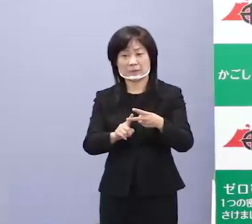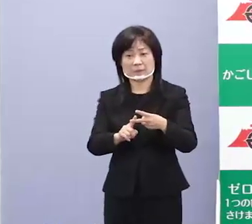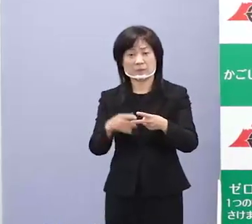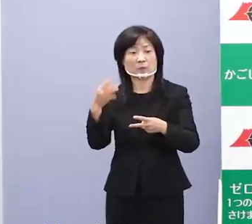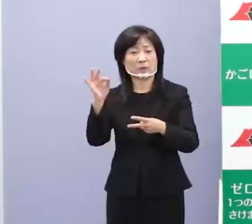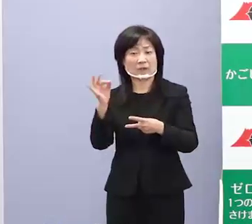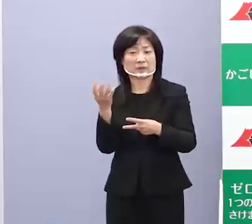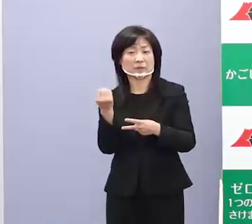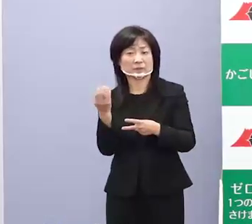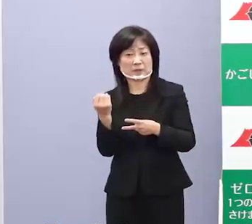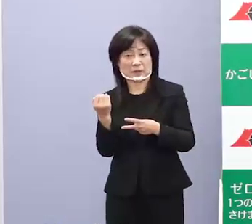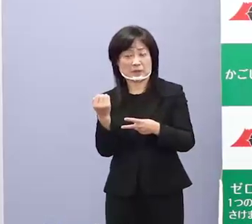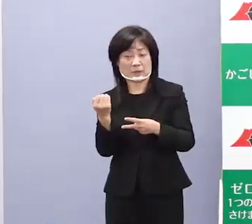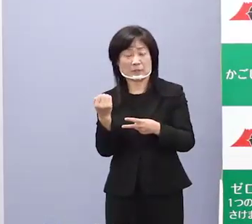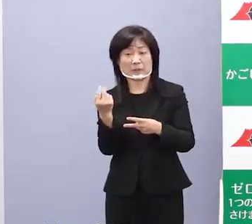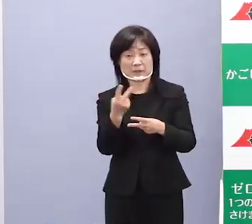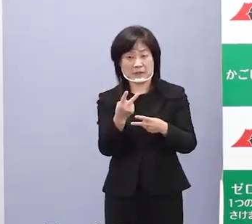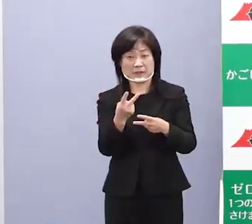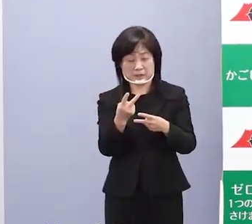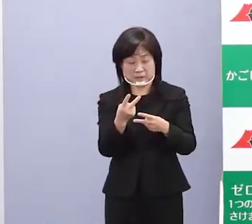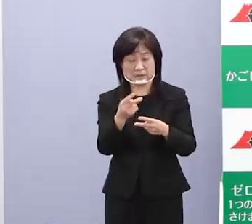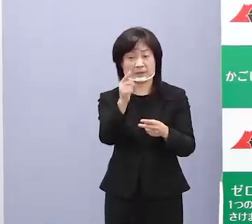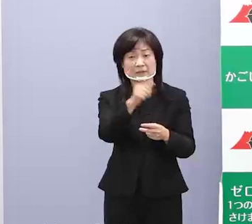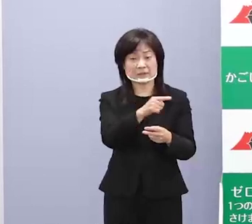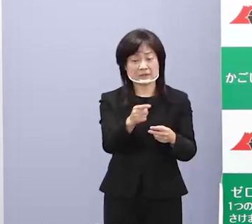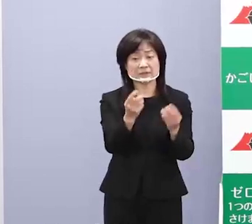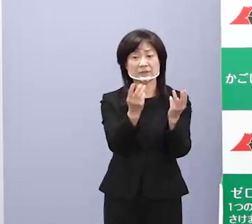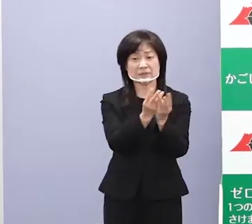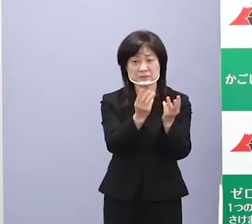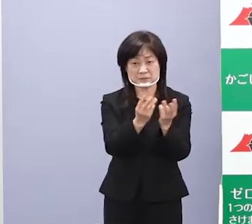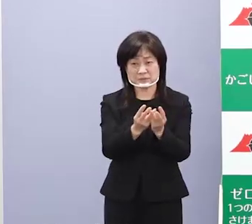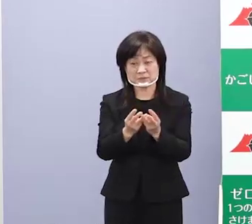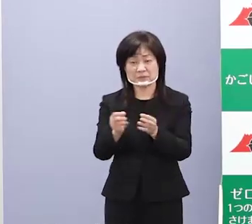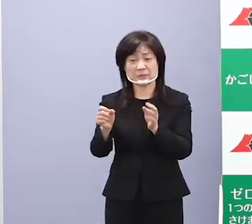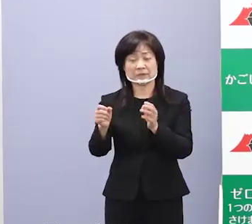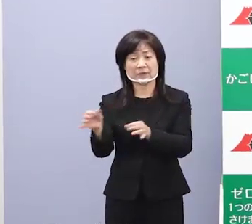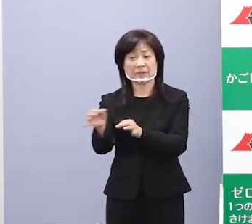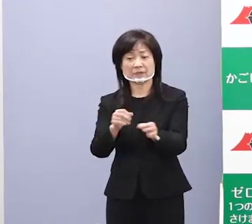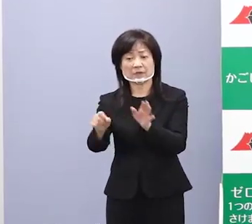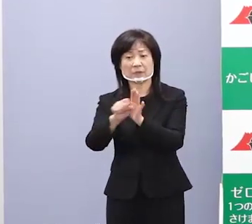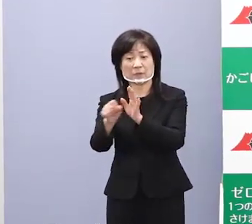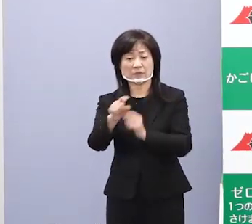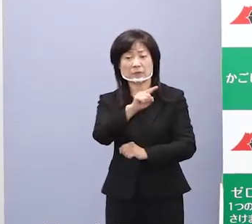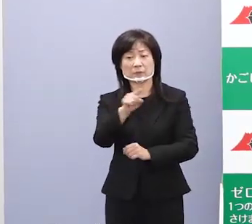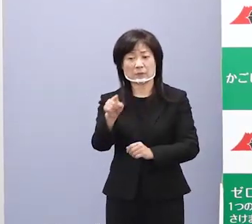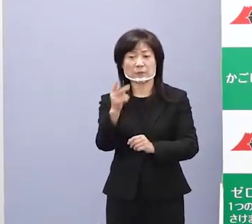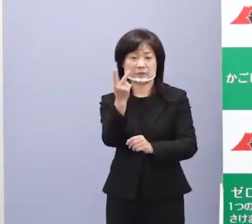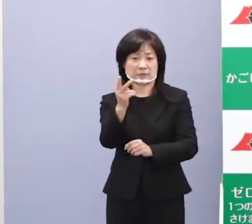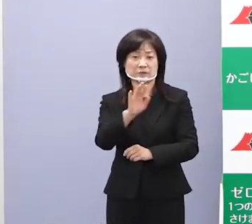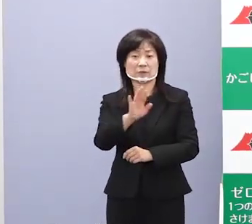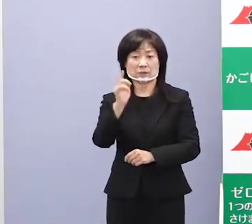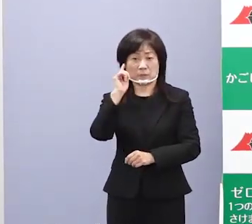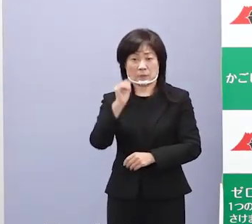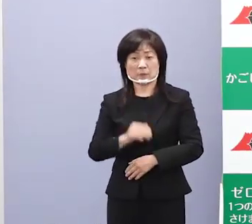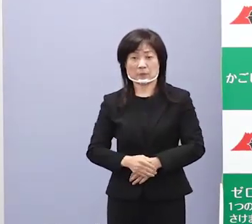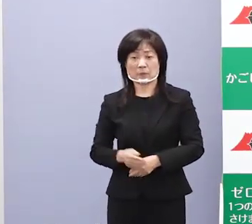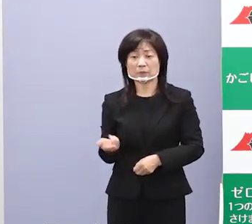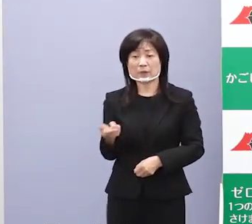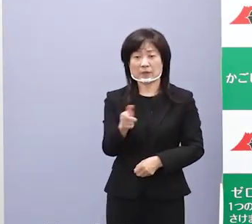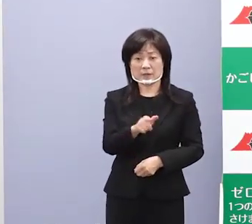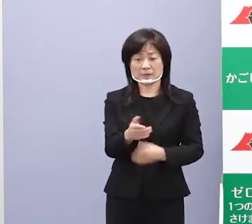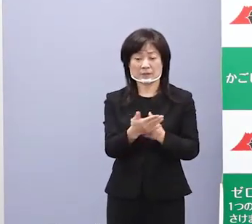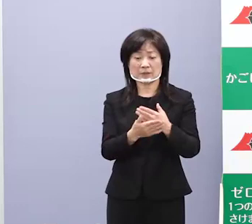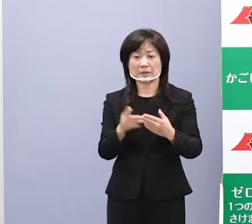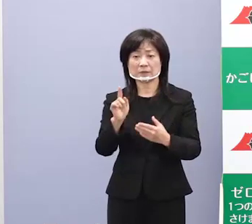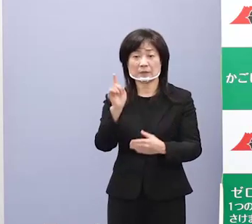の、人数、そして額の経済効果が出てくるのか、こういったところをお示ししていただきたいと思っております。そして加えて重要な